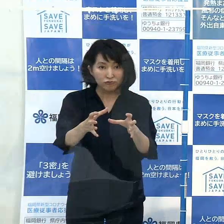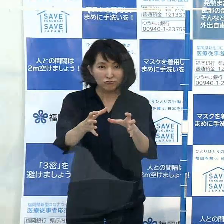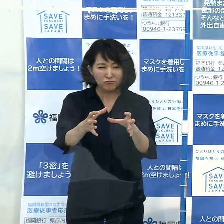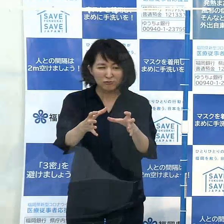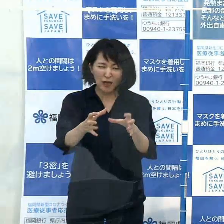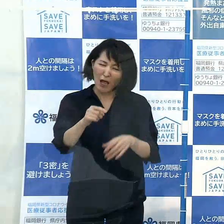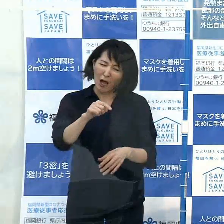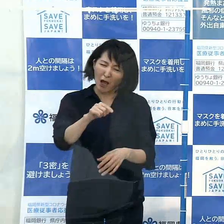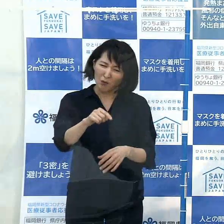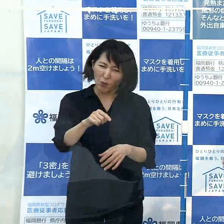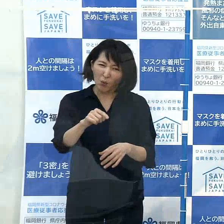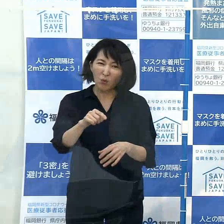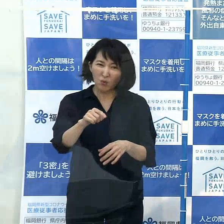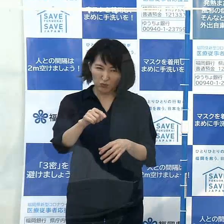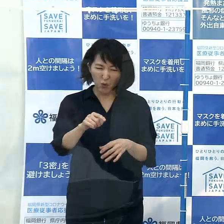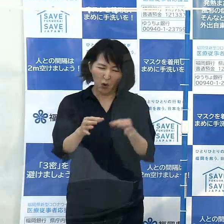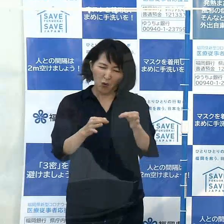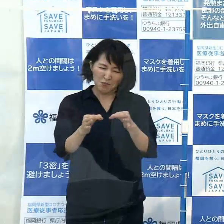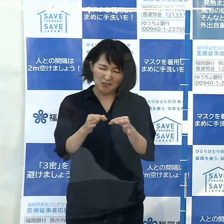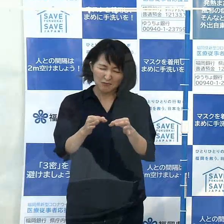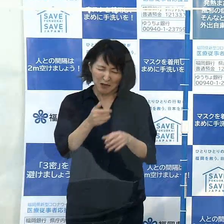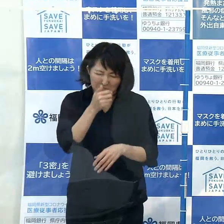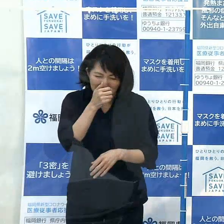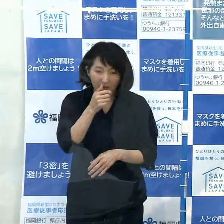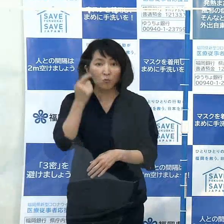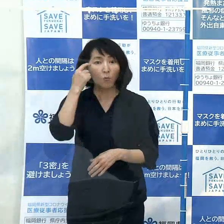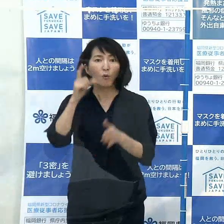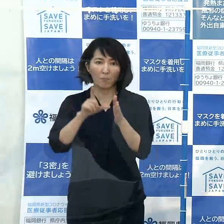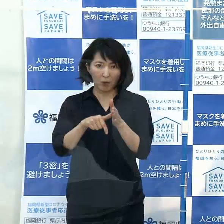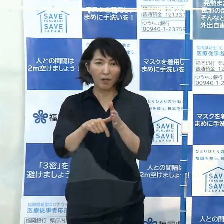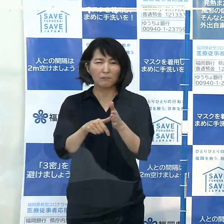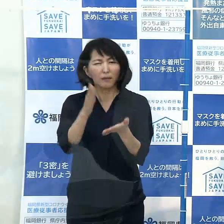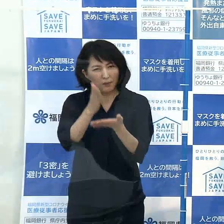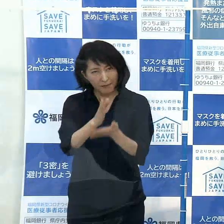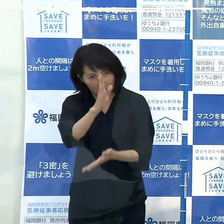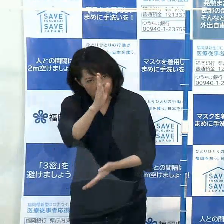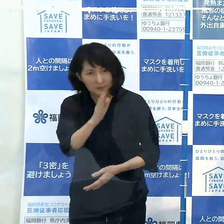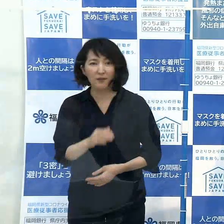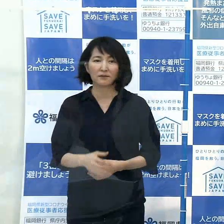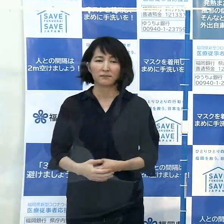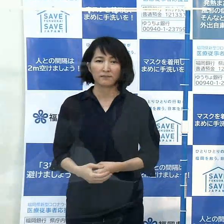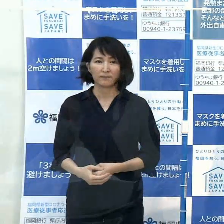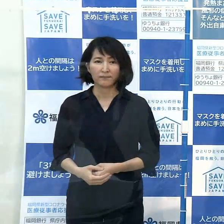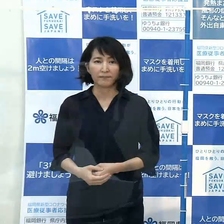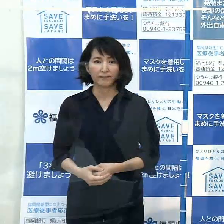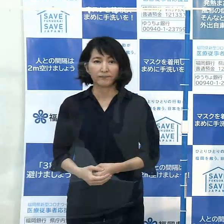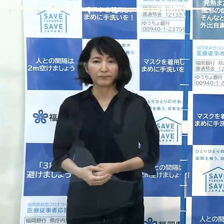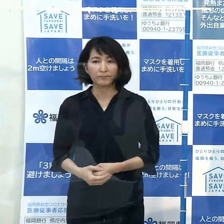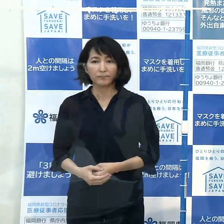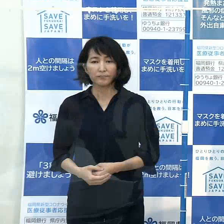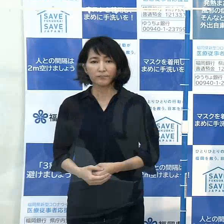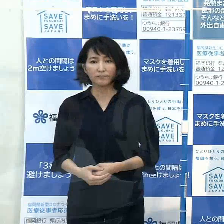と思われるようなやつは避けていただきたいというふうに思っているところであります。